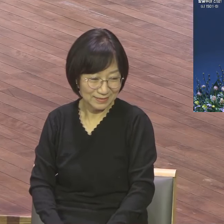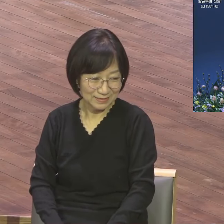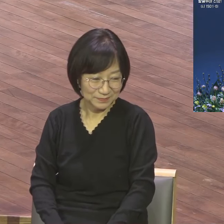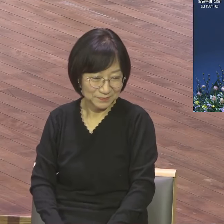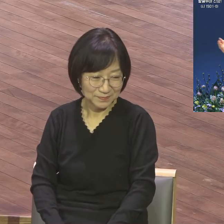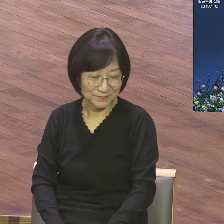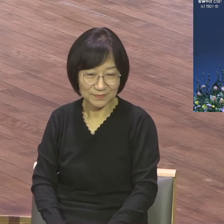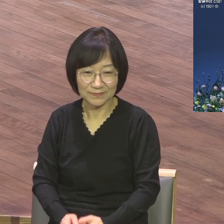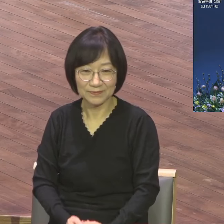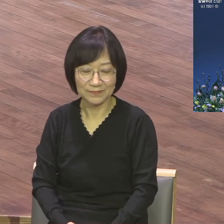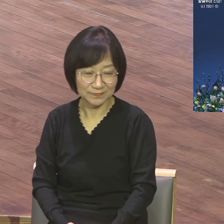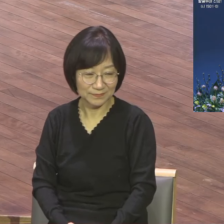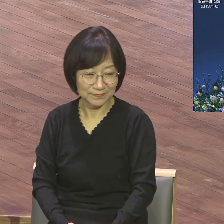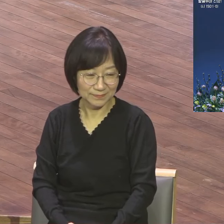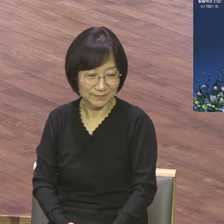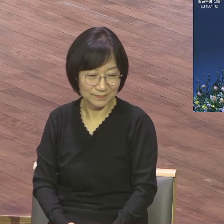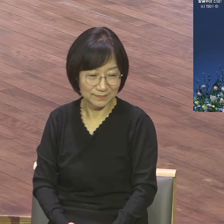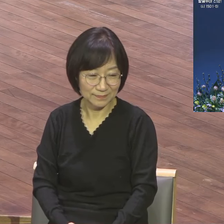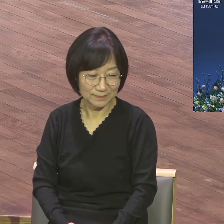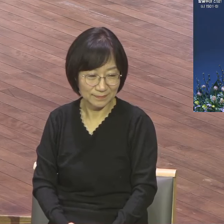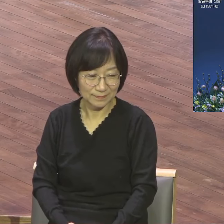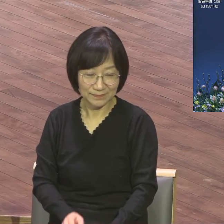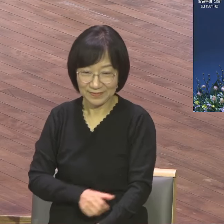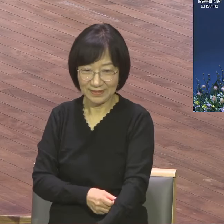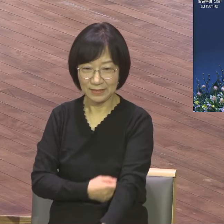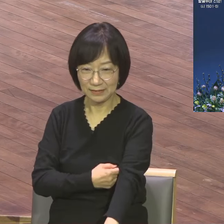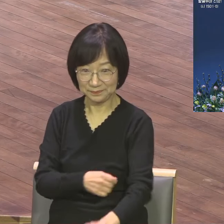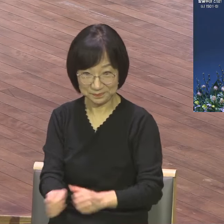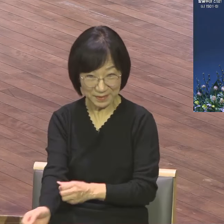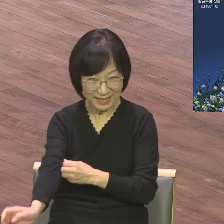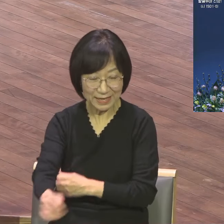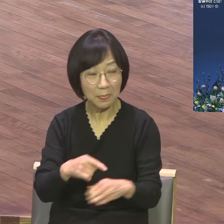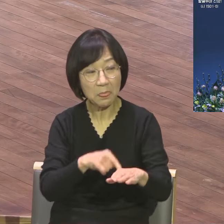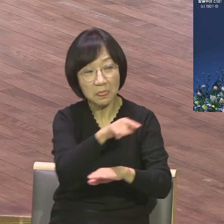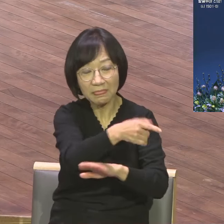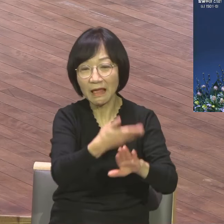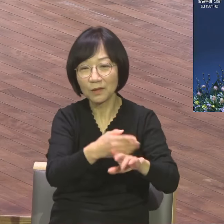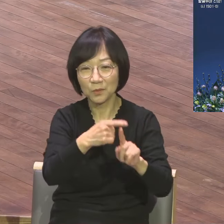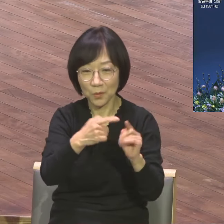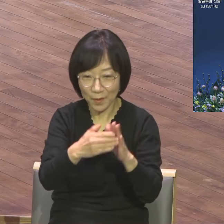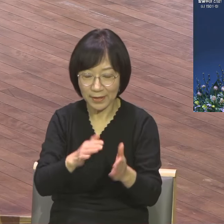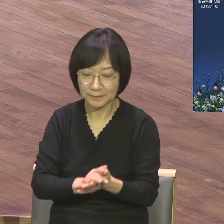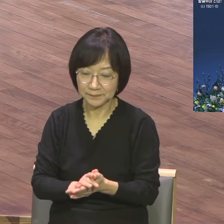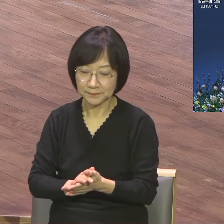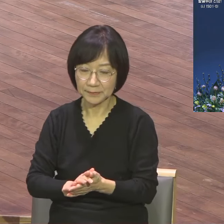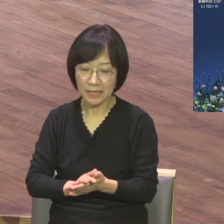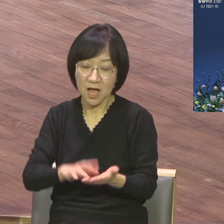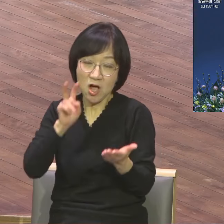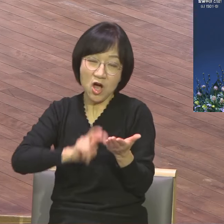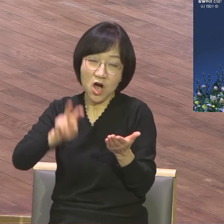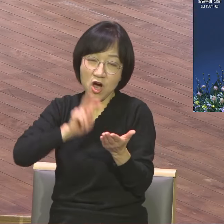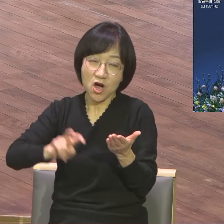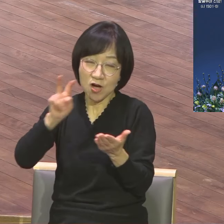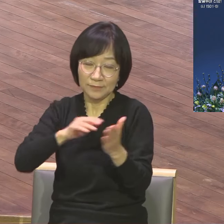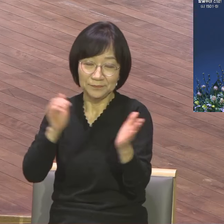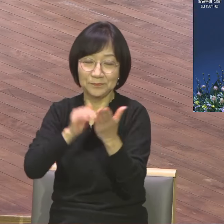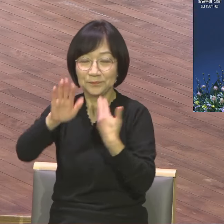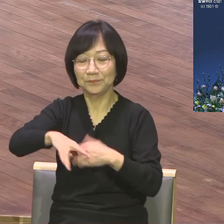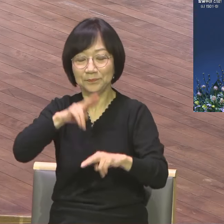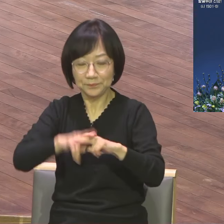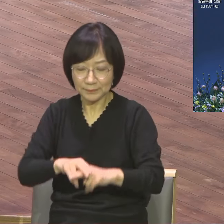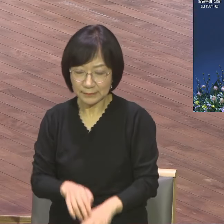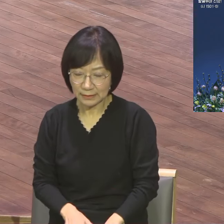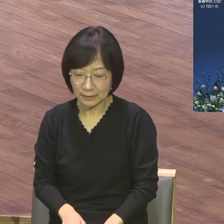전부 설교 안 들어요. 야 점심 뭐 먹으러 갈까? 막 카톡 찍어대고 막 딴짓하다가 막